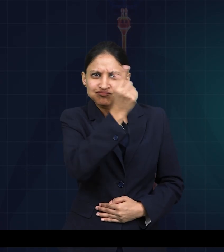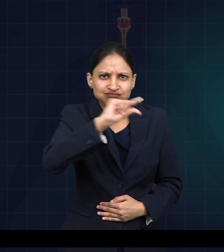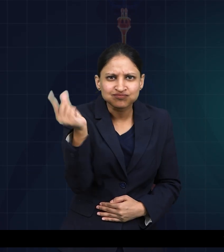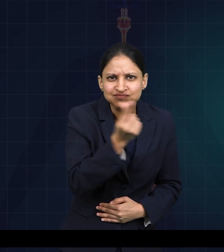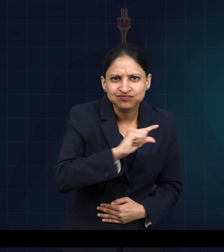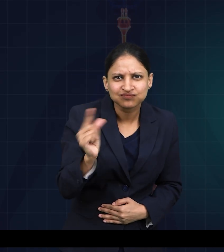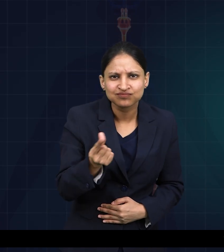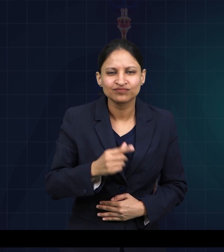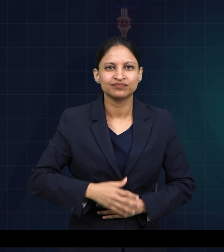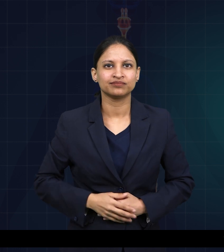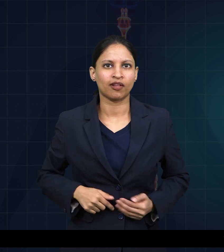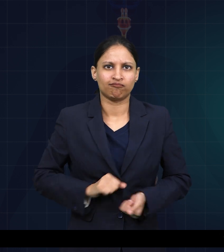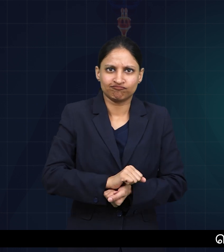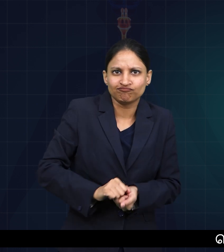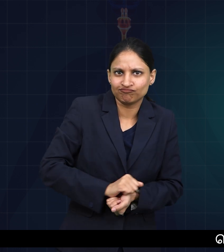சிறுகுடல்,